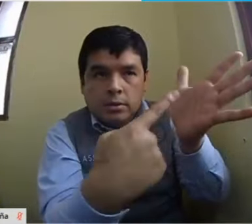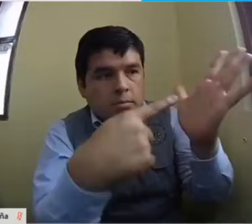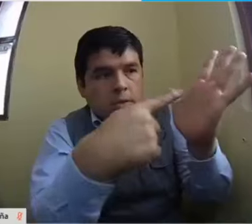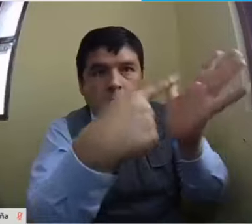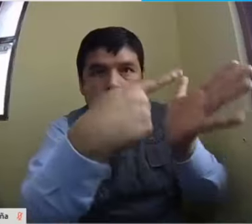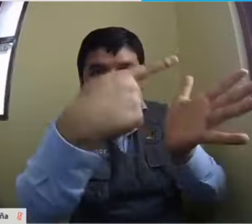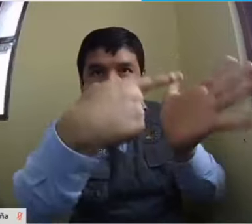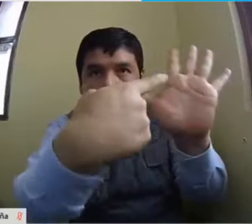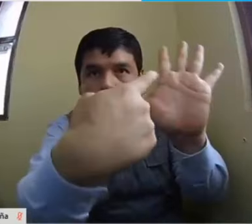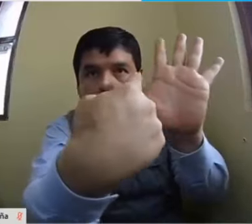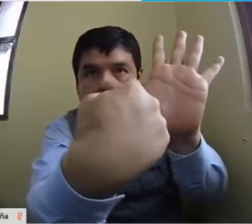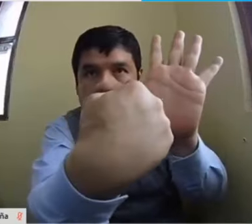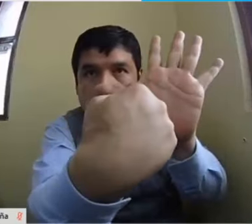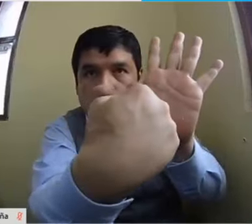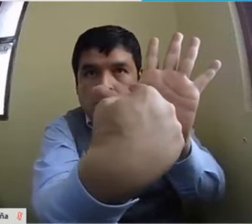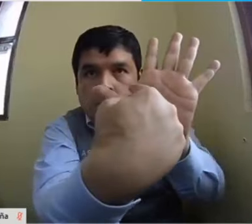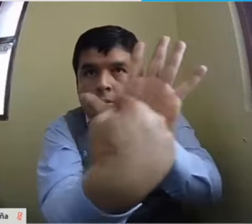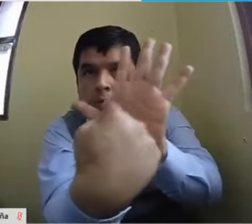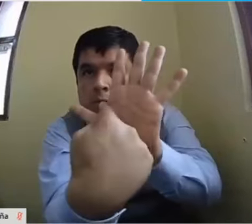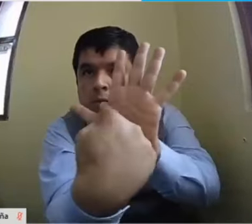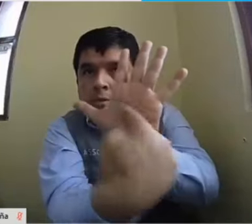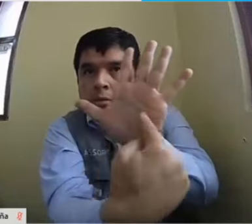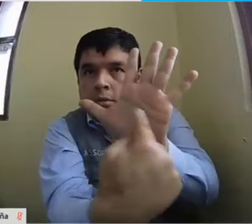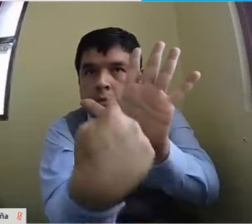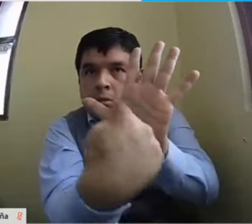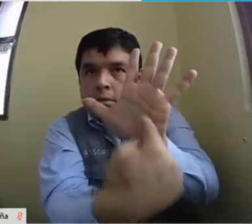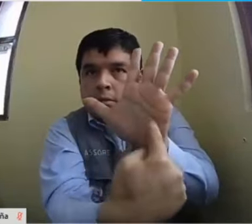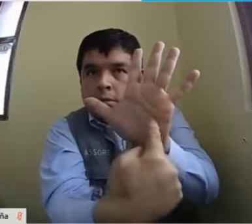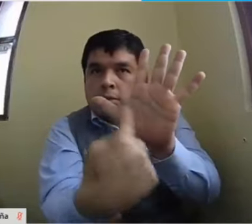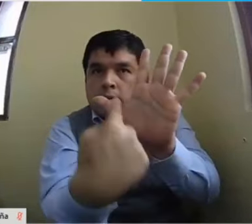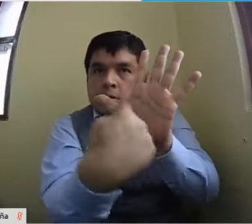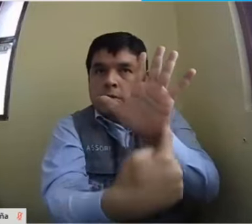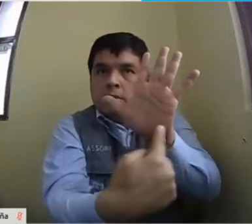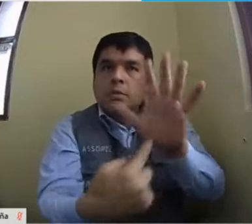y el índice como la rayita de la Q? ¿Qué?